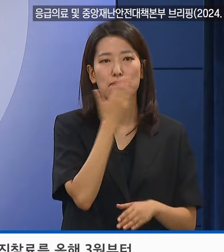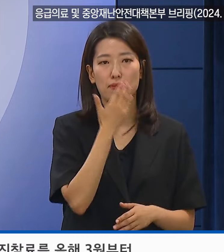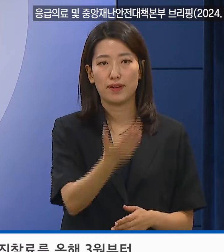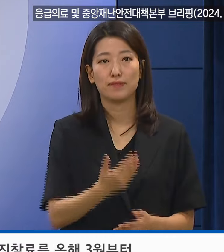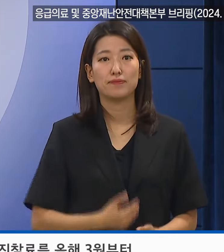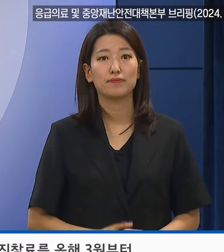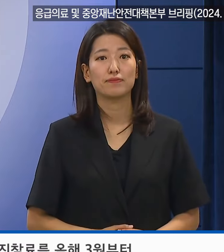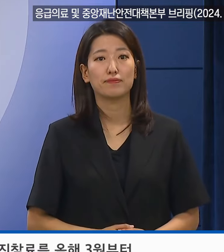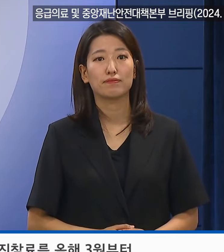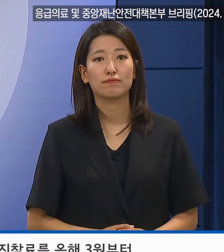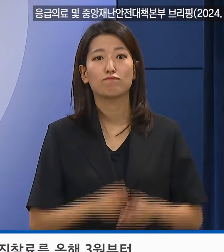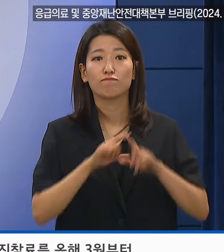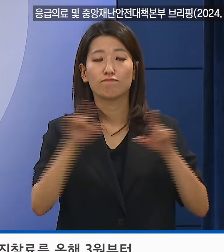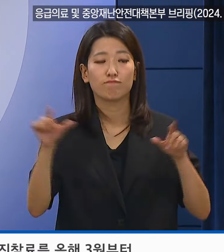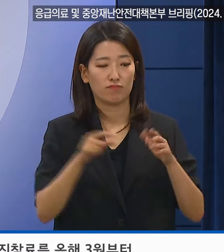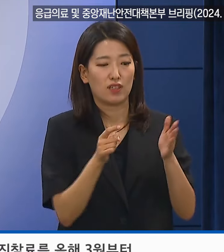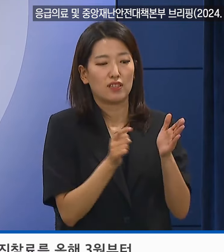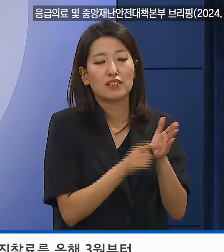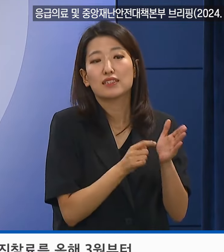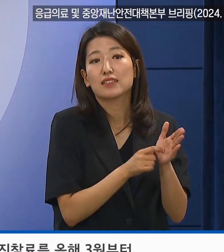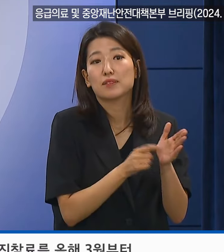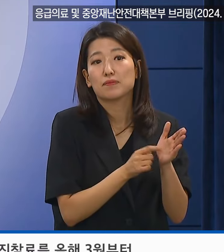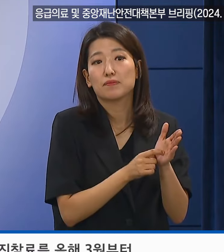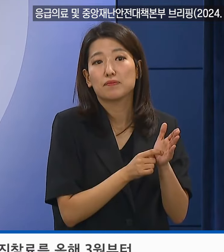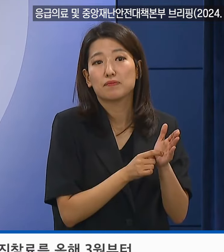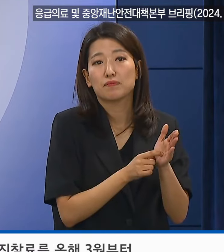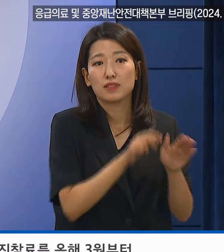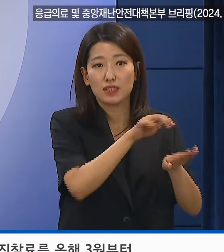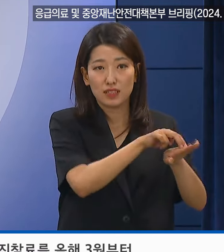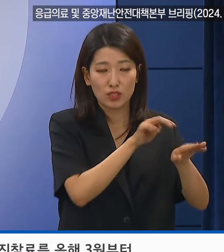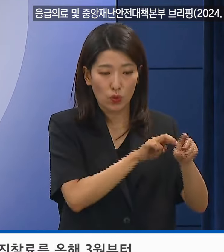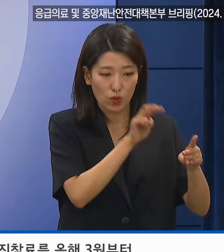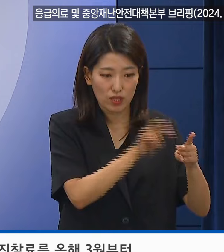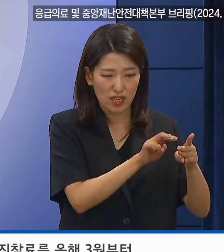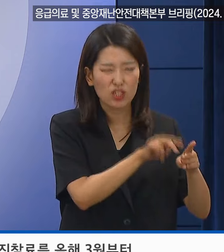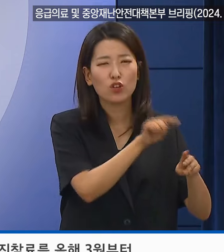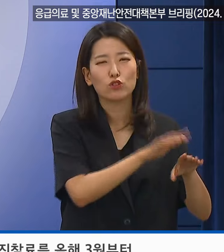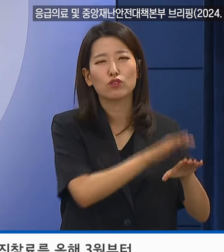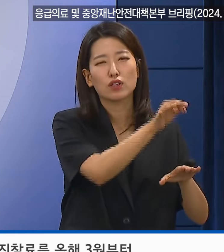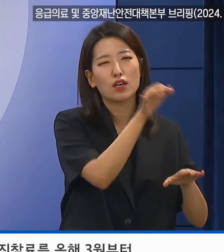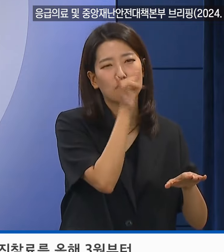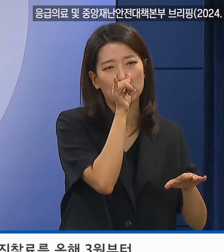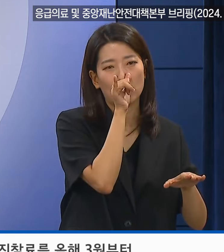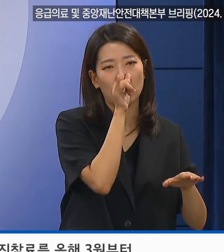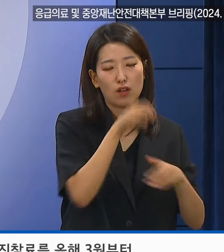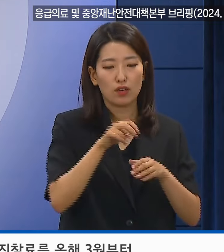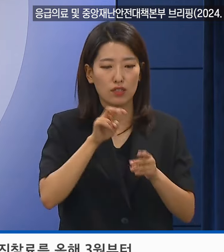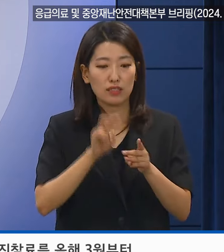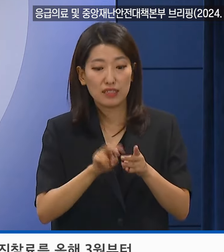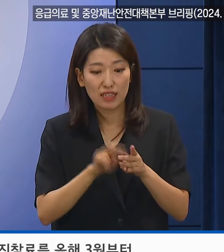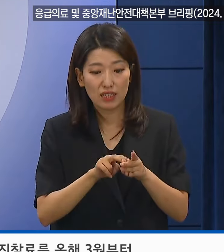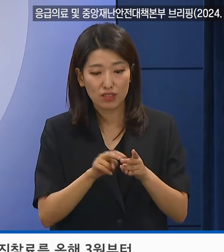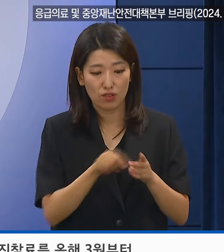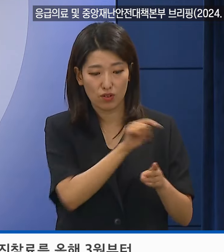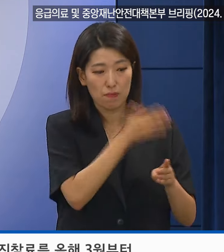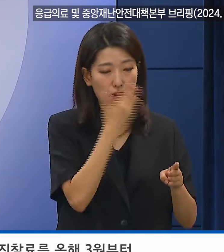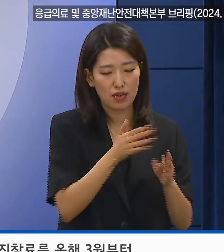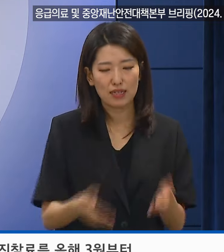당초 응급의료센터까지만 지급하던 외래 환자 진찰료를 올해 3월부터